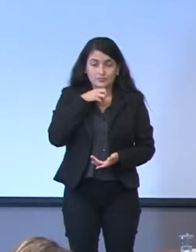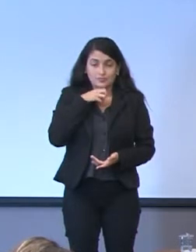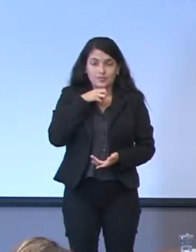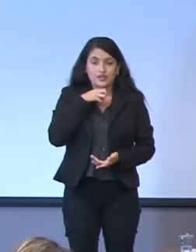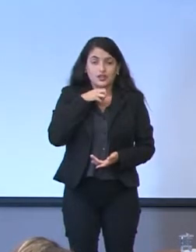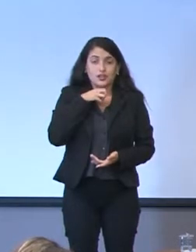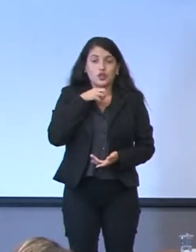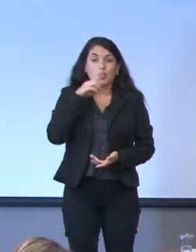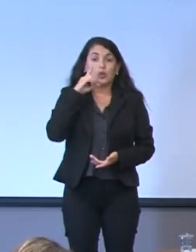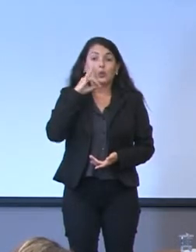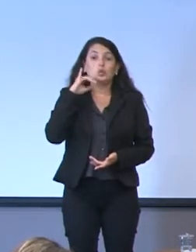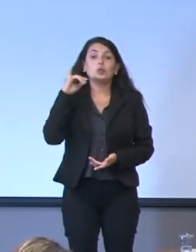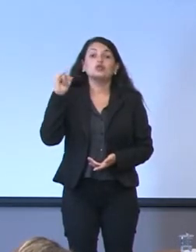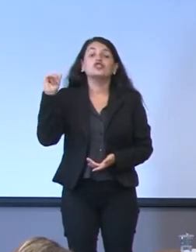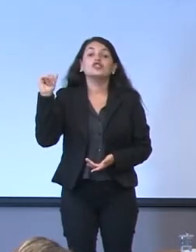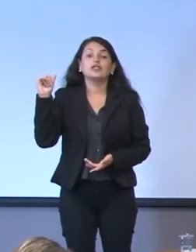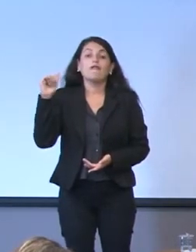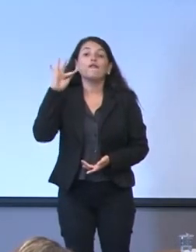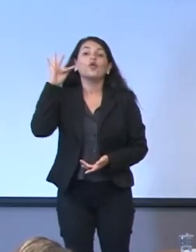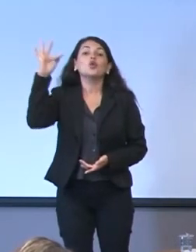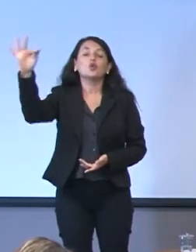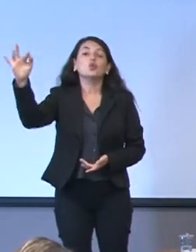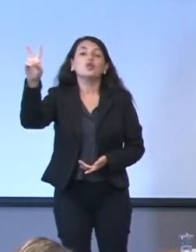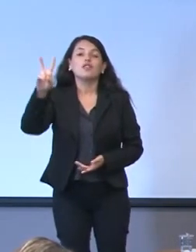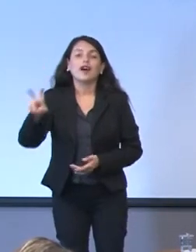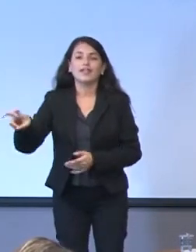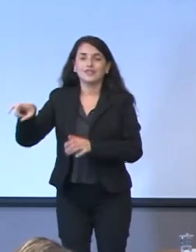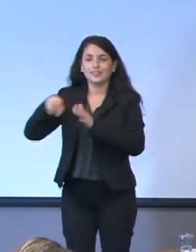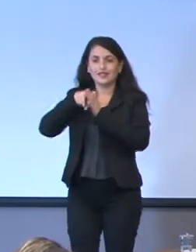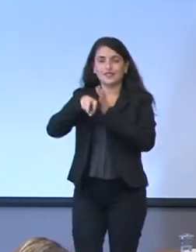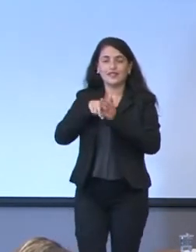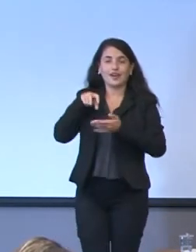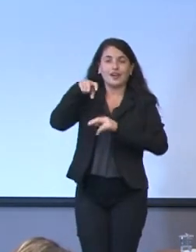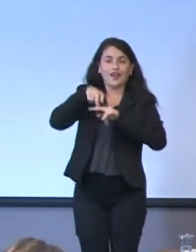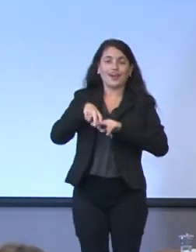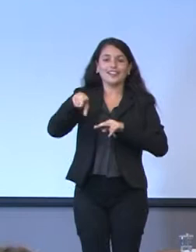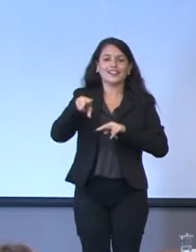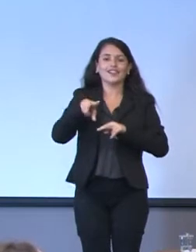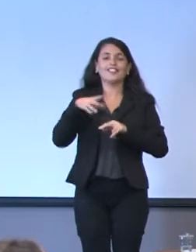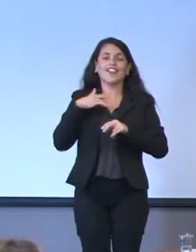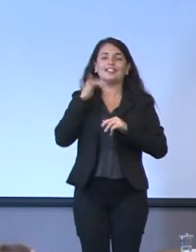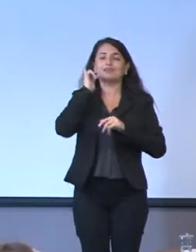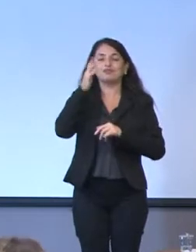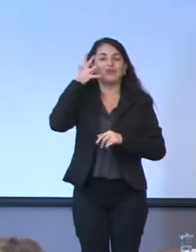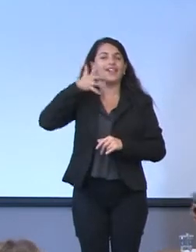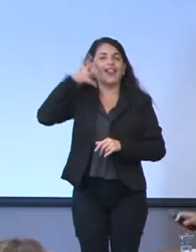dia você vai estar, quem sabe, falando para um monte de gente bacana na Fundação Volkswagen.